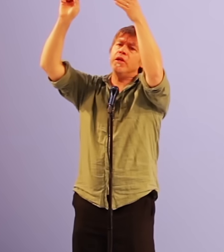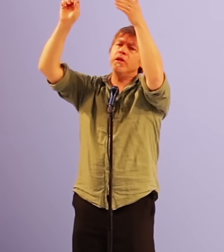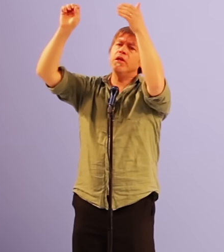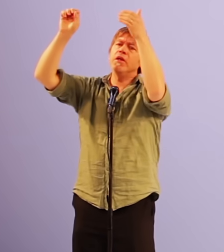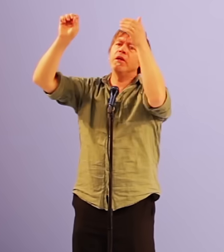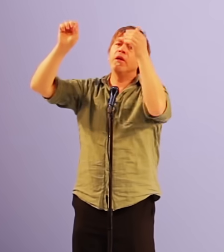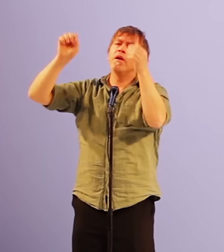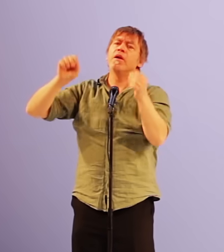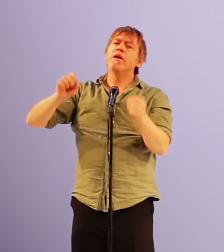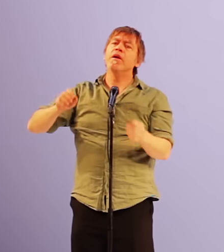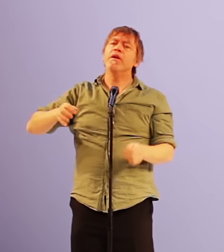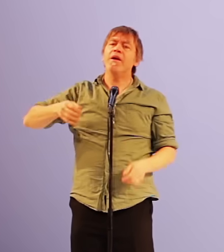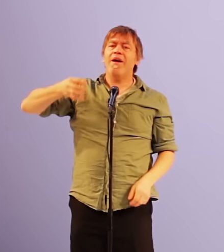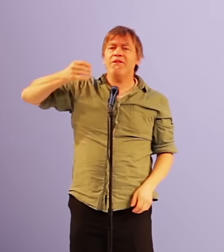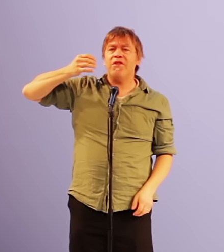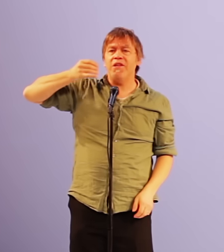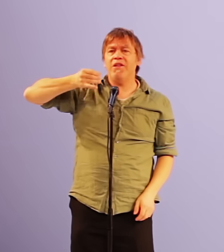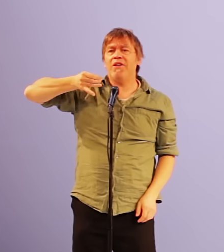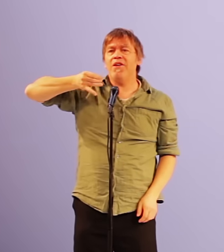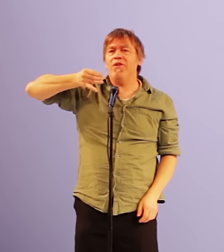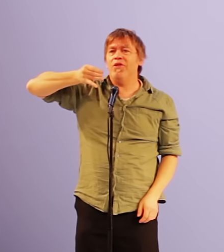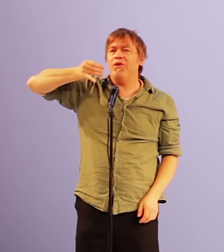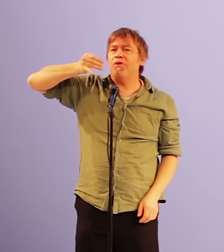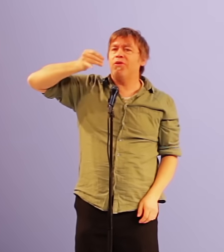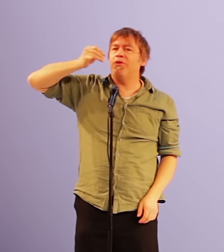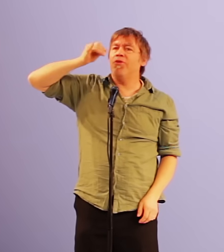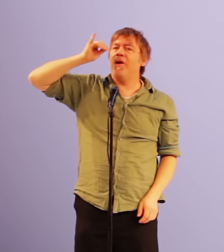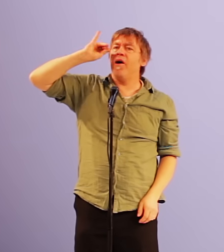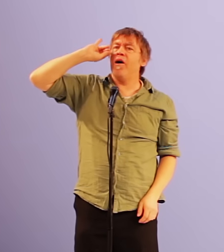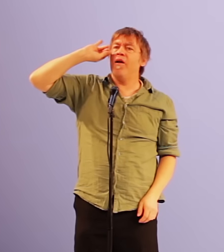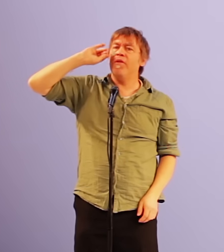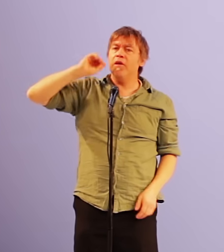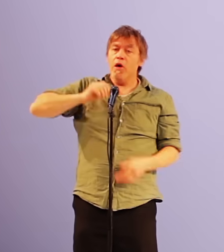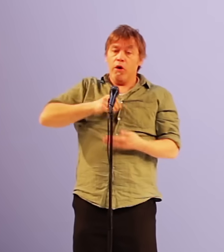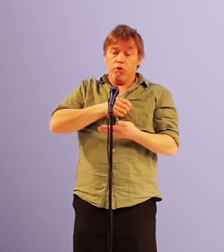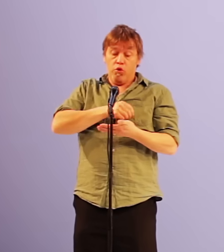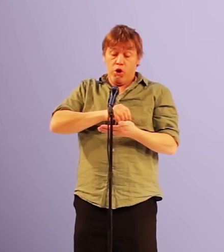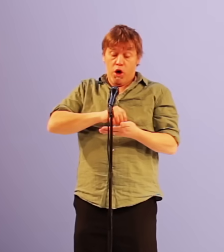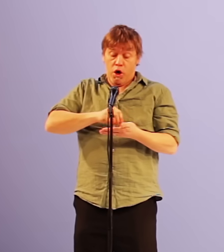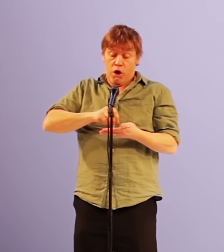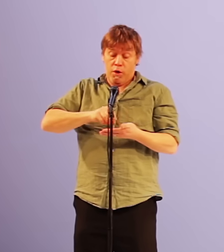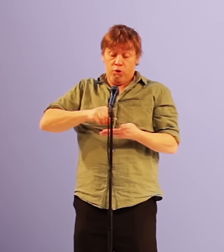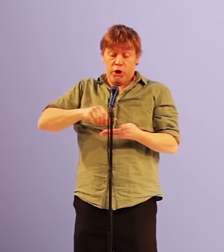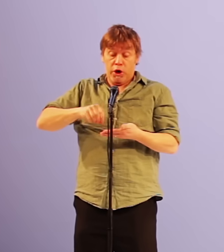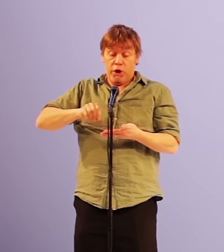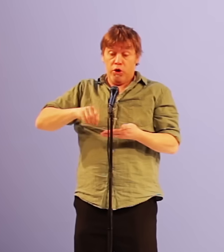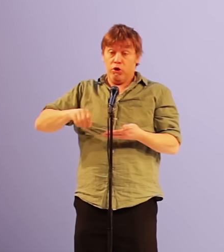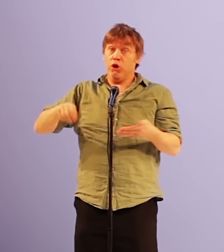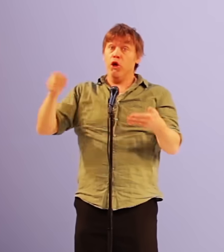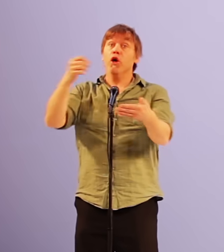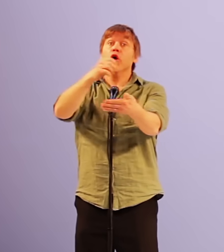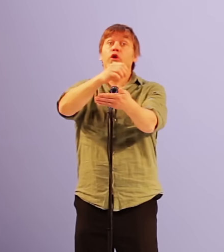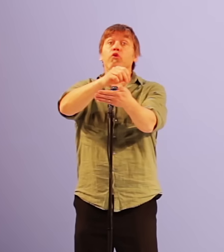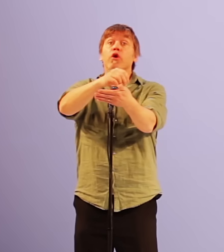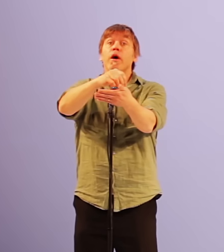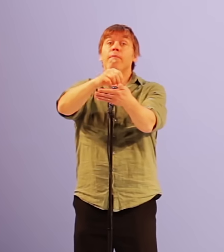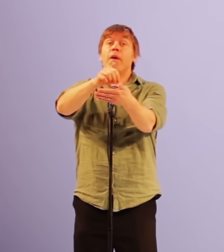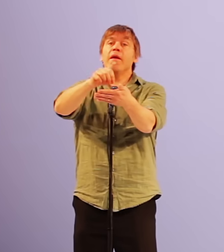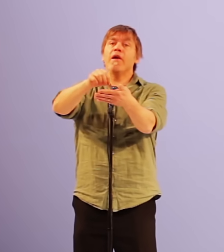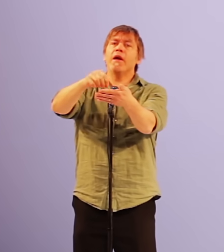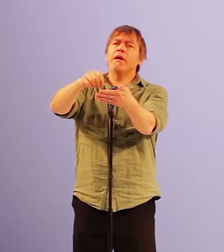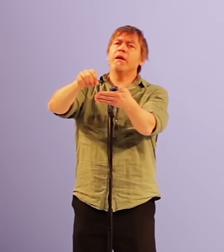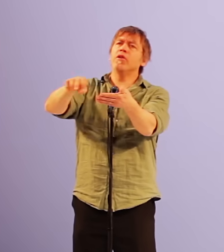kirjoitti. Ja sitten joi torttukahaavit, runoja aamulla kirjoitti,